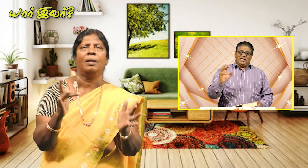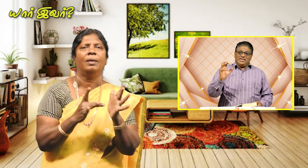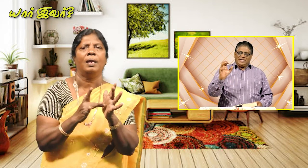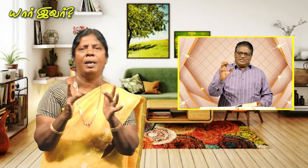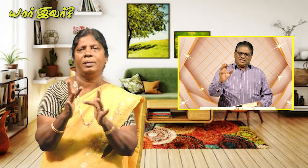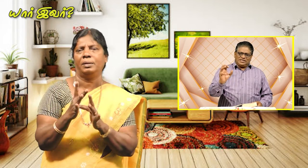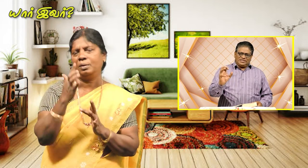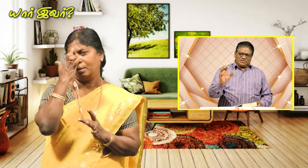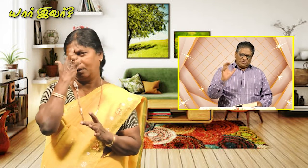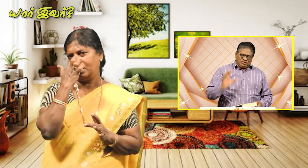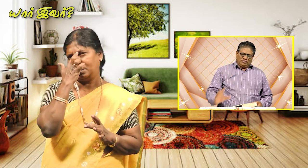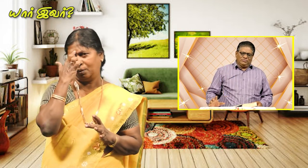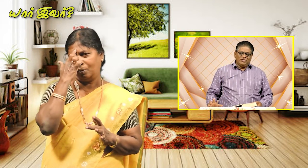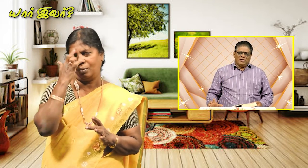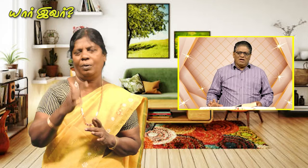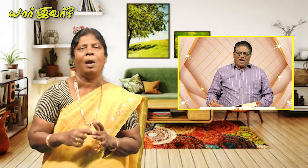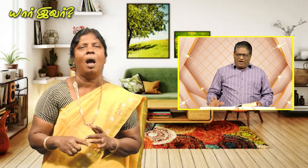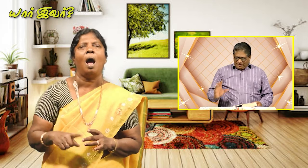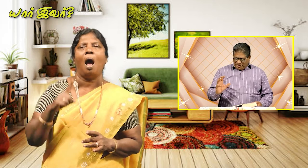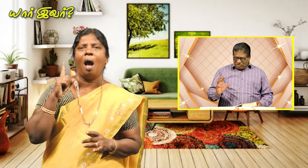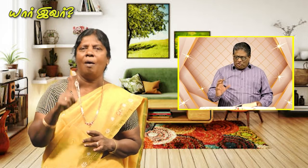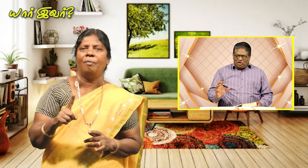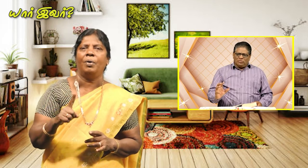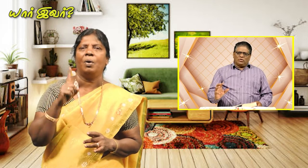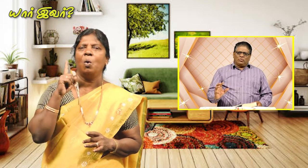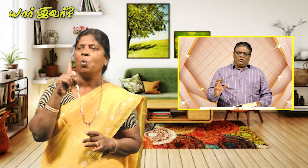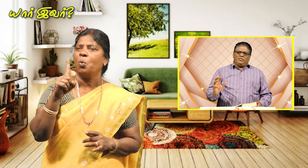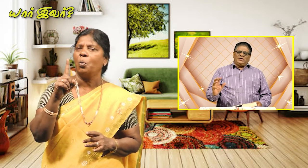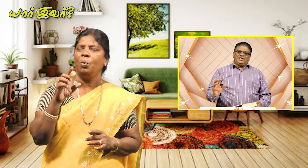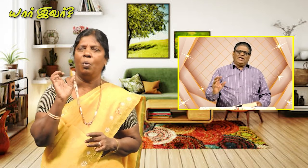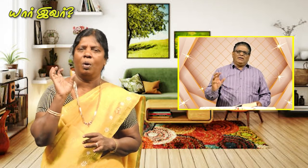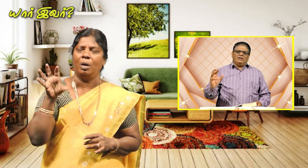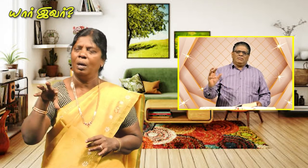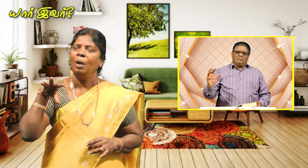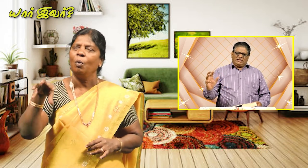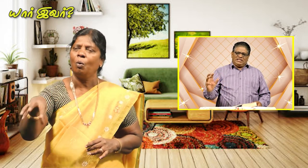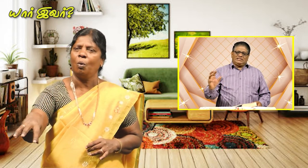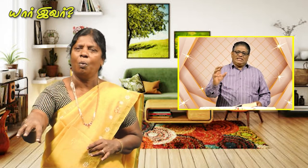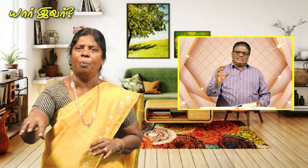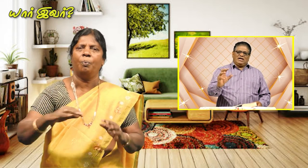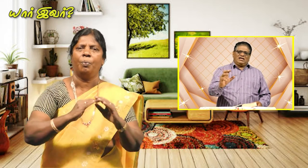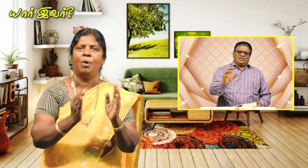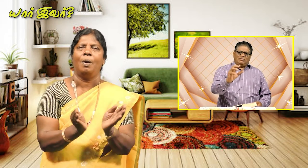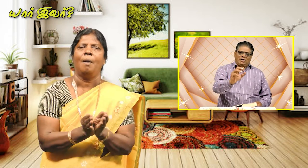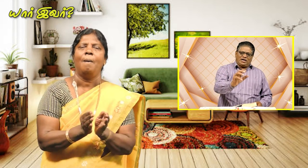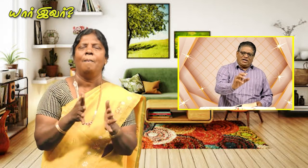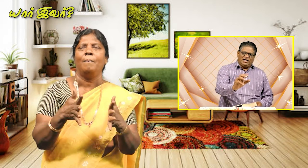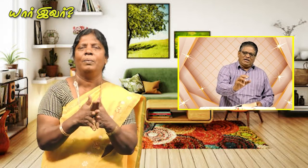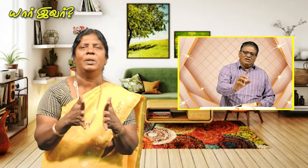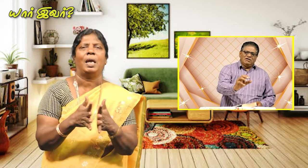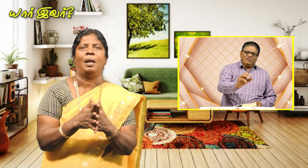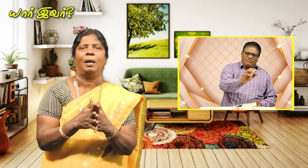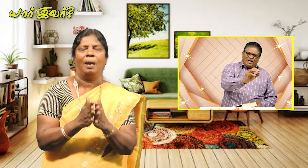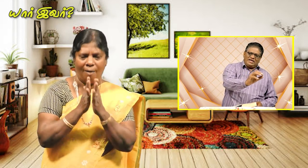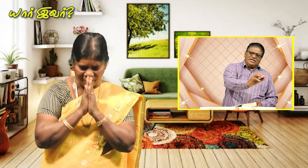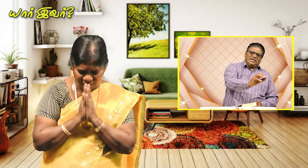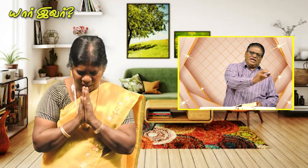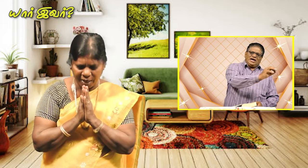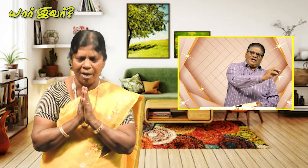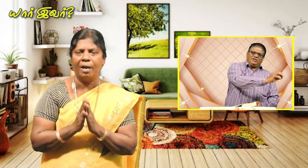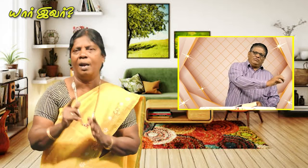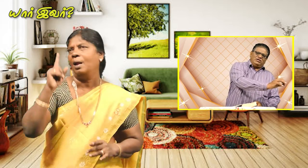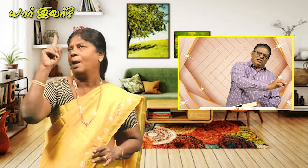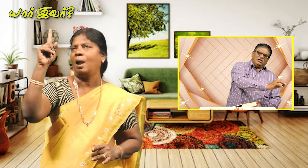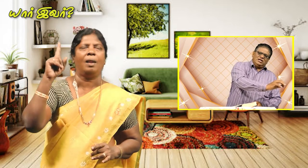ஆண்டவராகிய இயேசு கிறிஸ்து. அவர் ஏதோ ஒரு குறிப்பிட்ட மதத்தை சார்ந்த மக்கள்